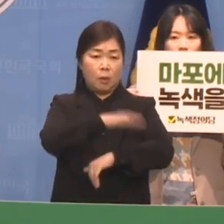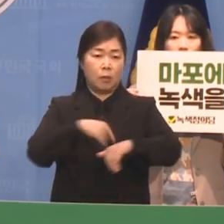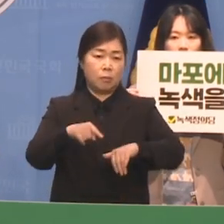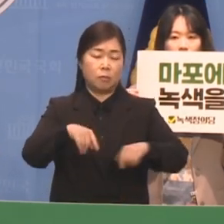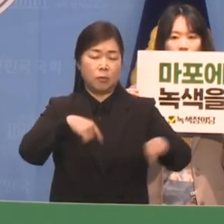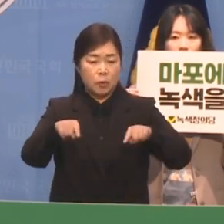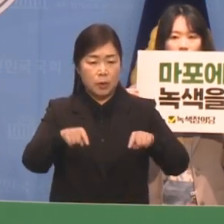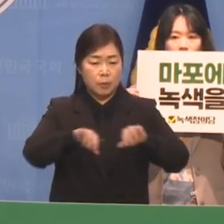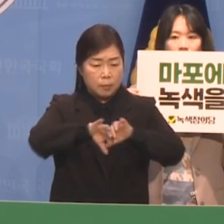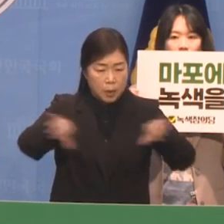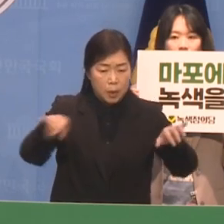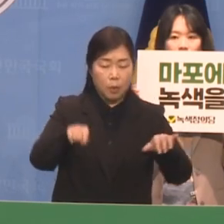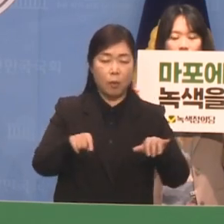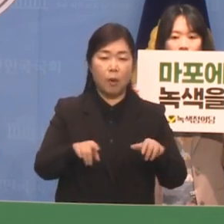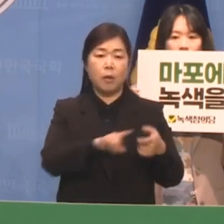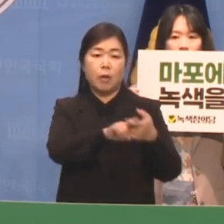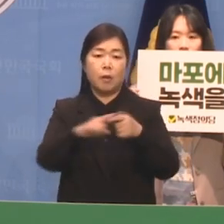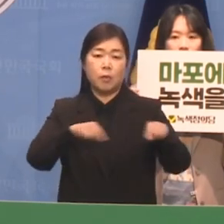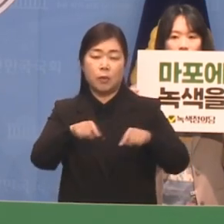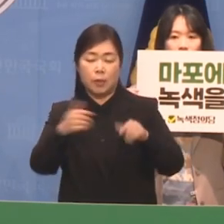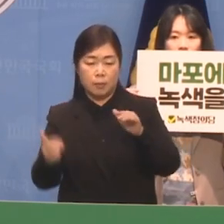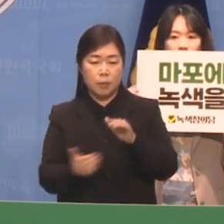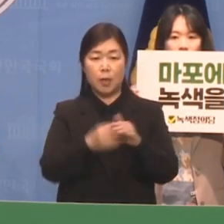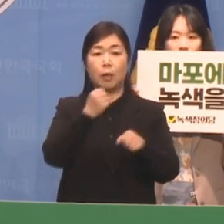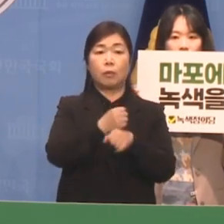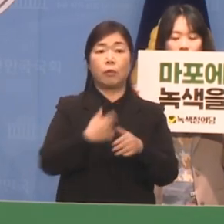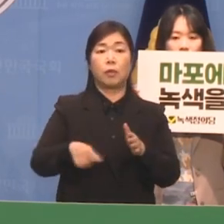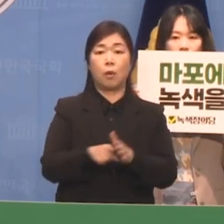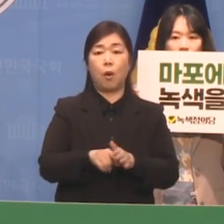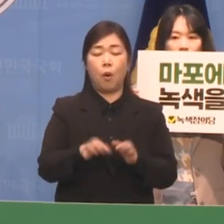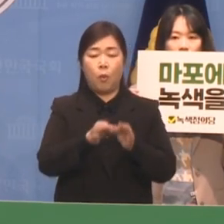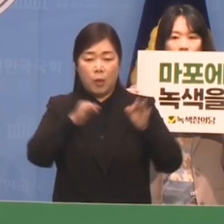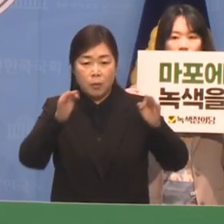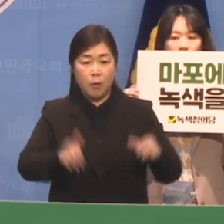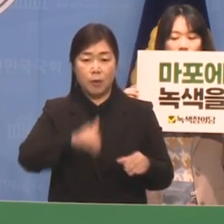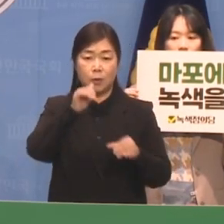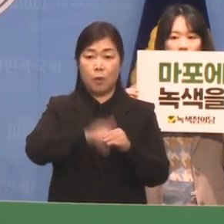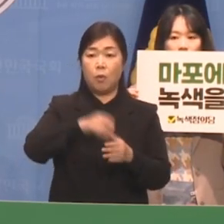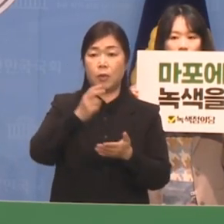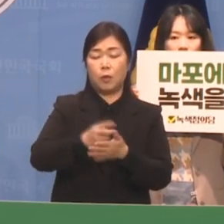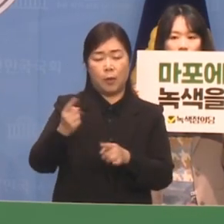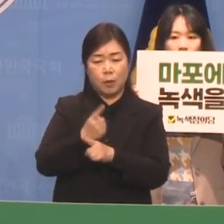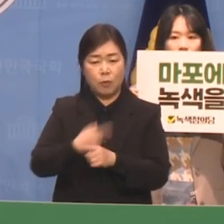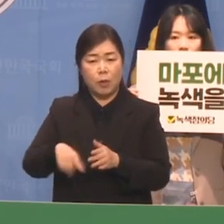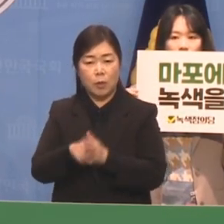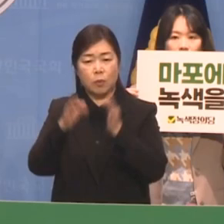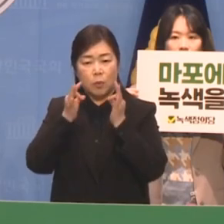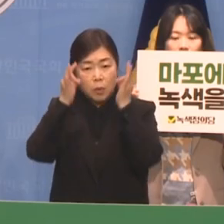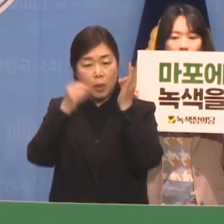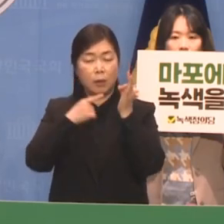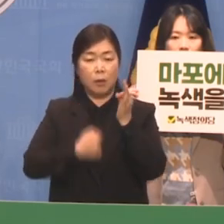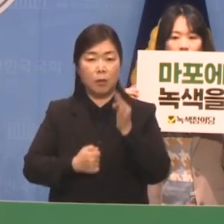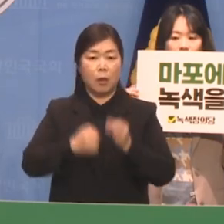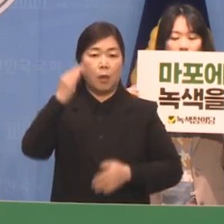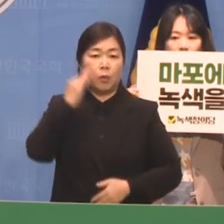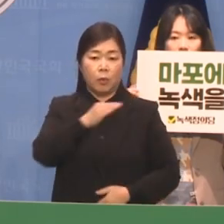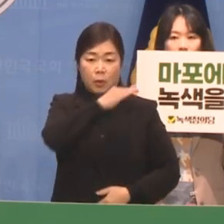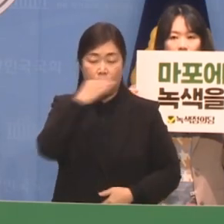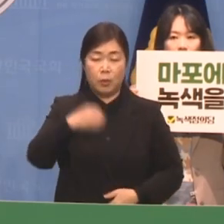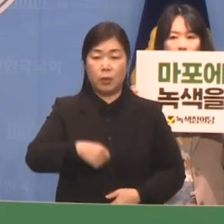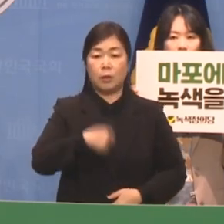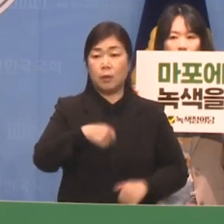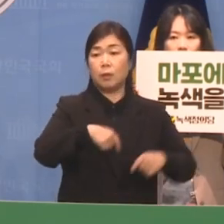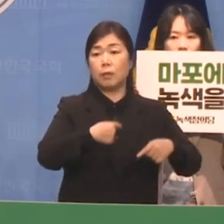균열을 내자며 연합 정치의 실험을 촉발시키고 오랫동안 선거제도 개선을 위해 힘써온 녹색정의당 김찬희